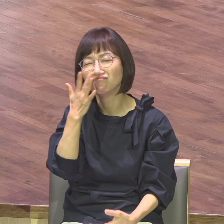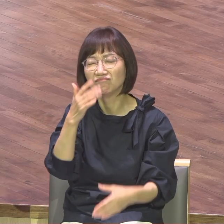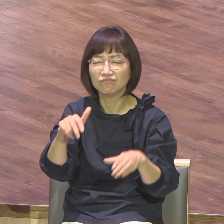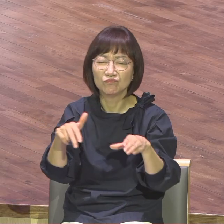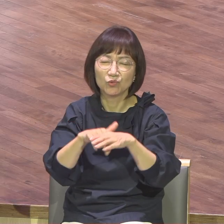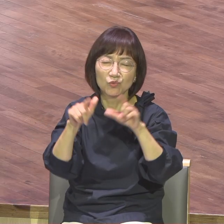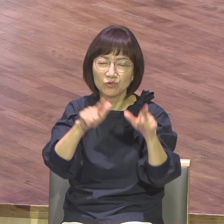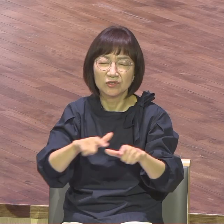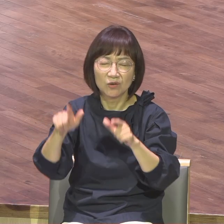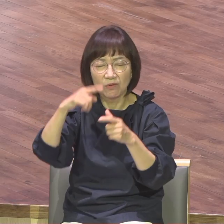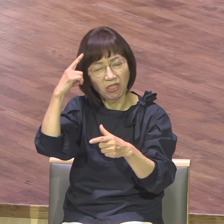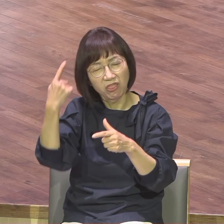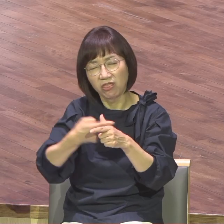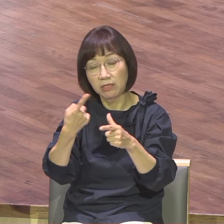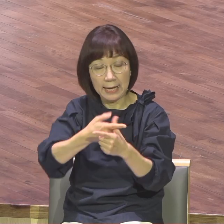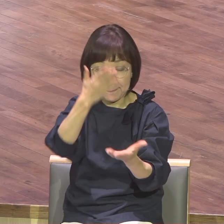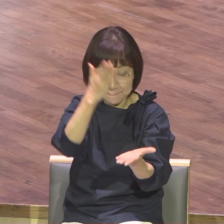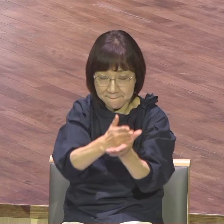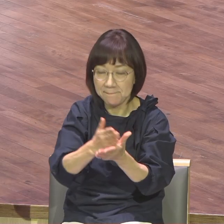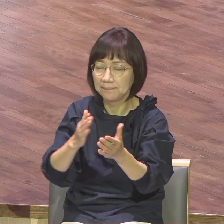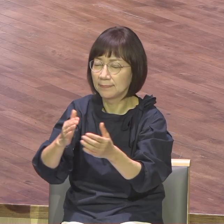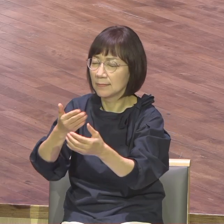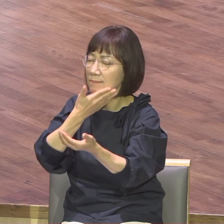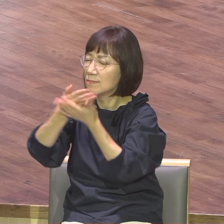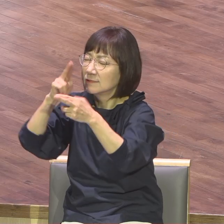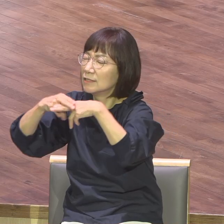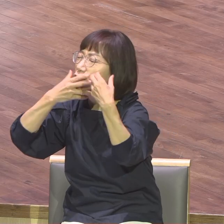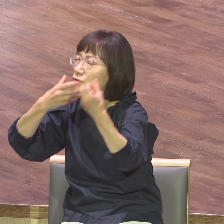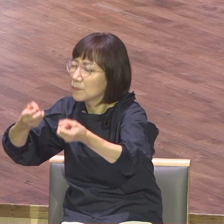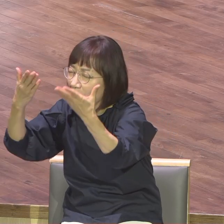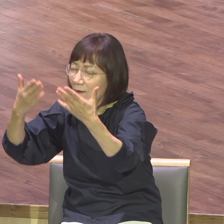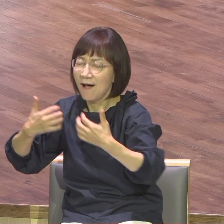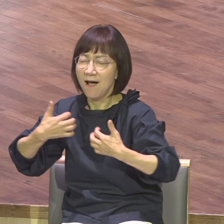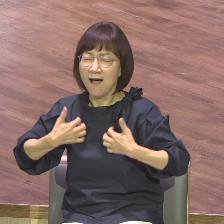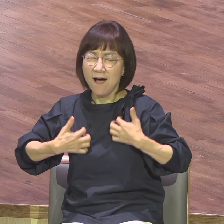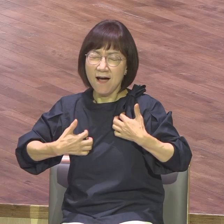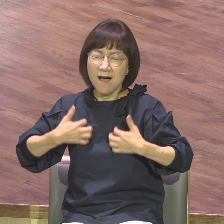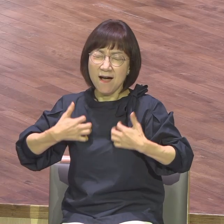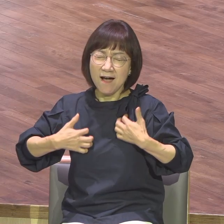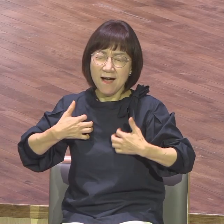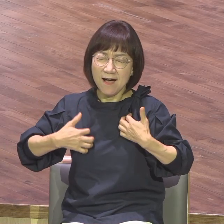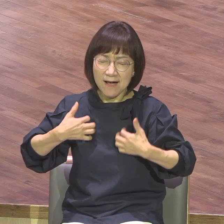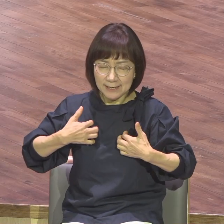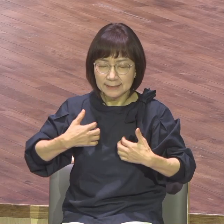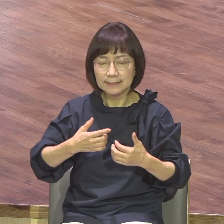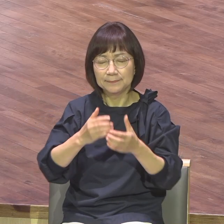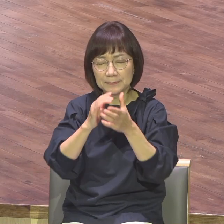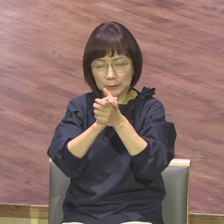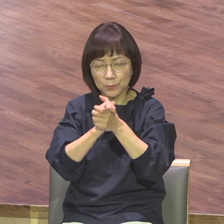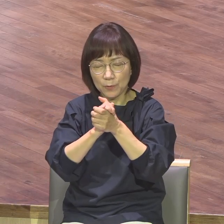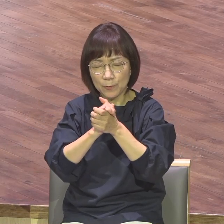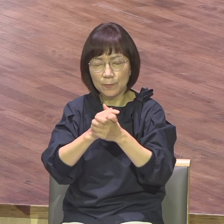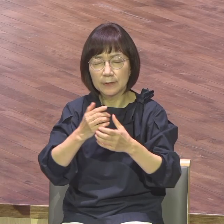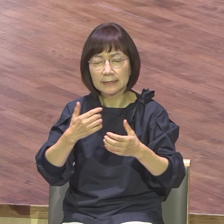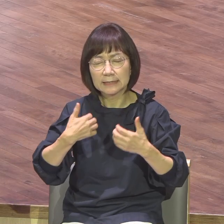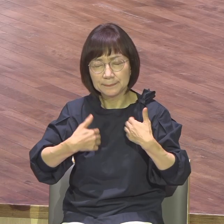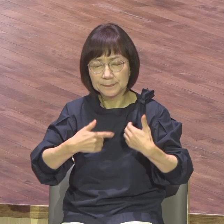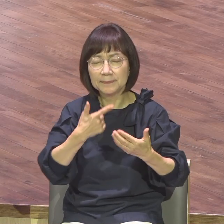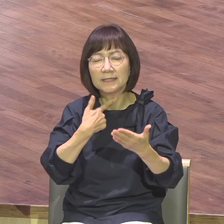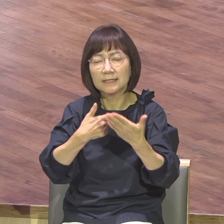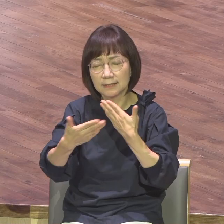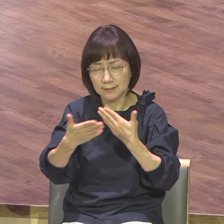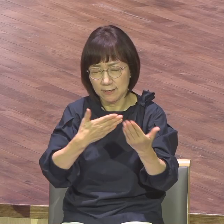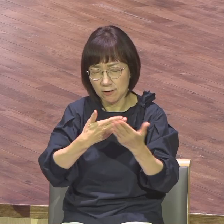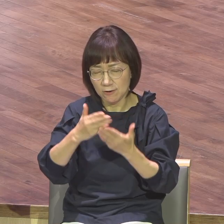정말 하늘 보좌의 축복을 누리는 기도의 기쁨을 체험하는 기도의 기쁨을 누리는 주님 시작이 되어야 하여